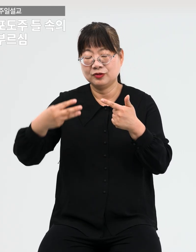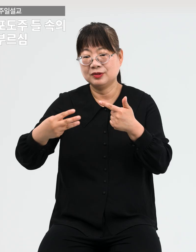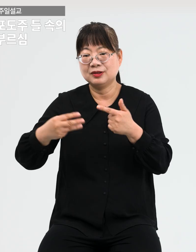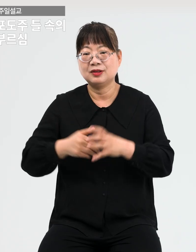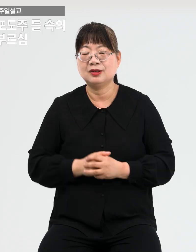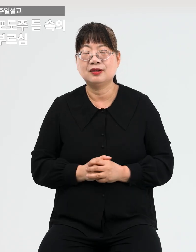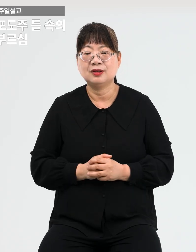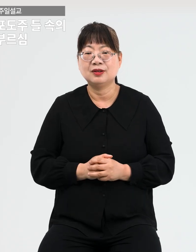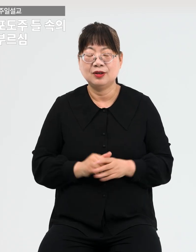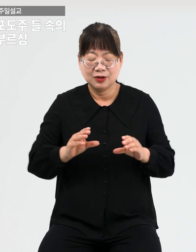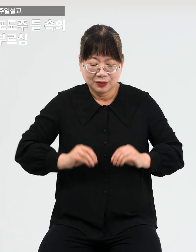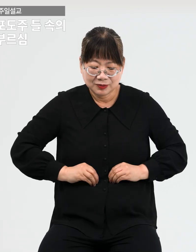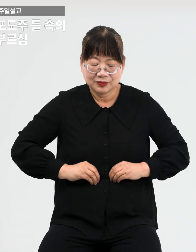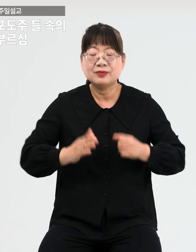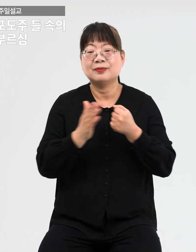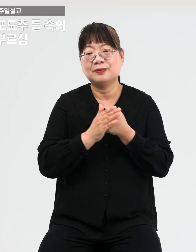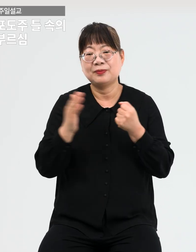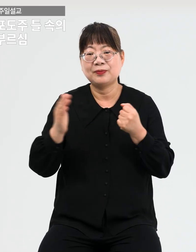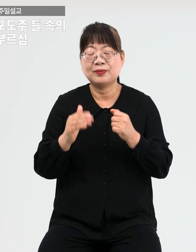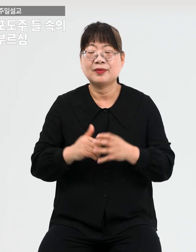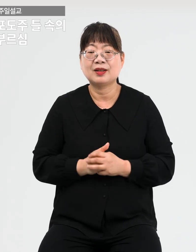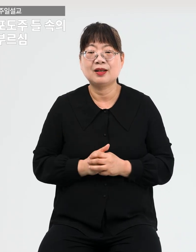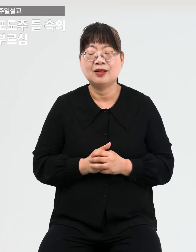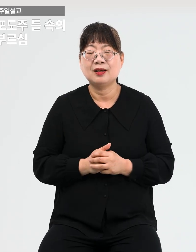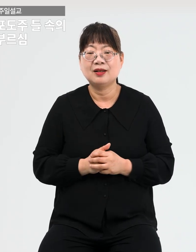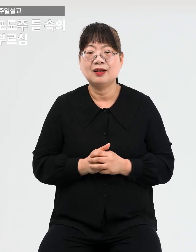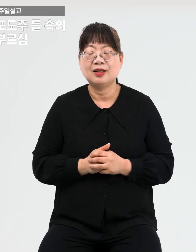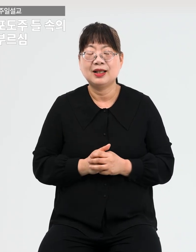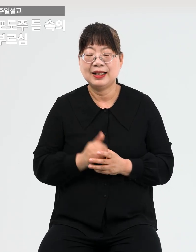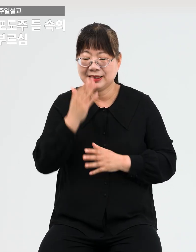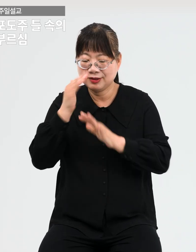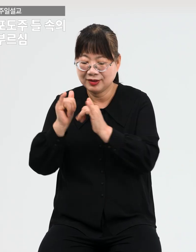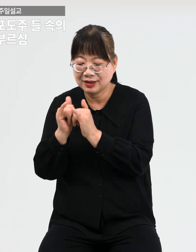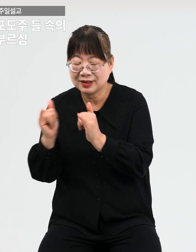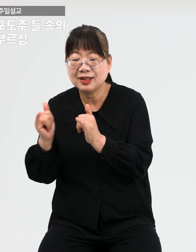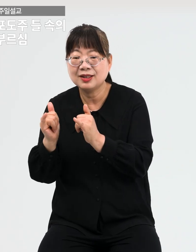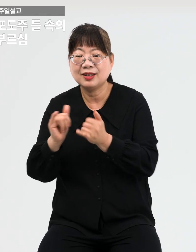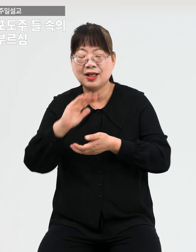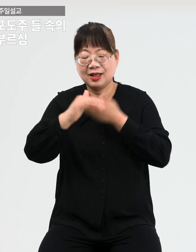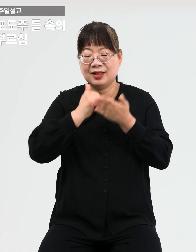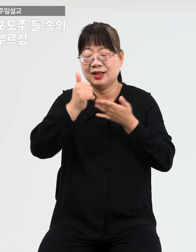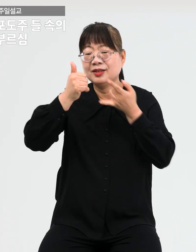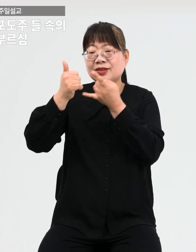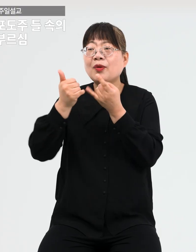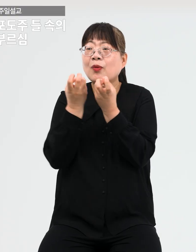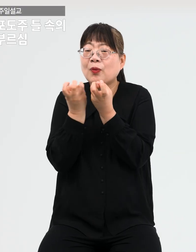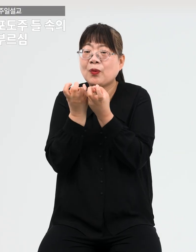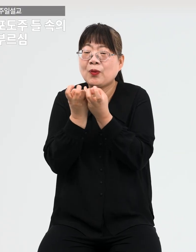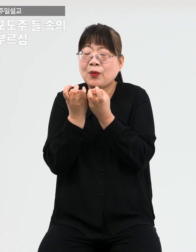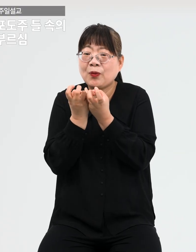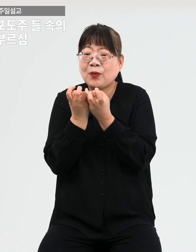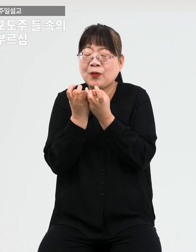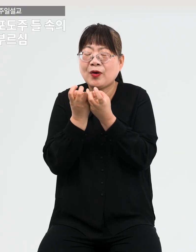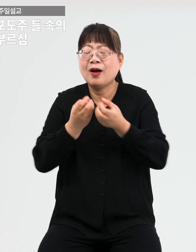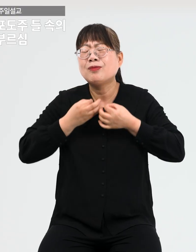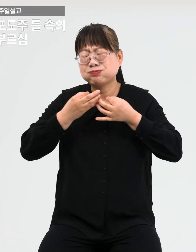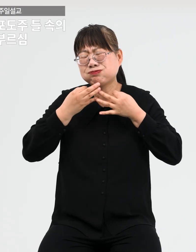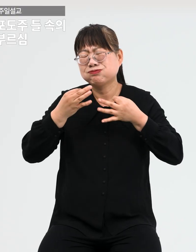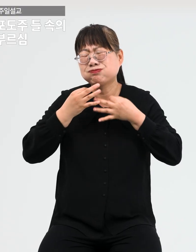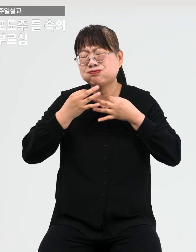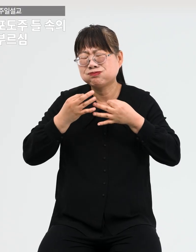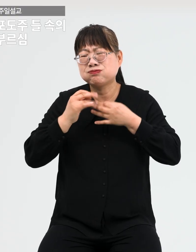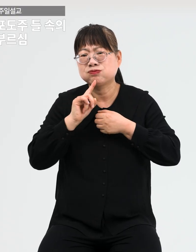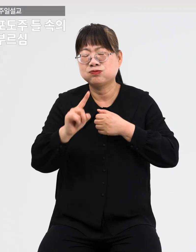보시면 궁핍한지라 이에 이스라엘 자손이 여호와께 어떻게 했더라?